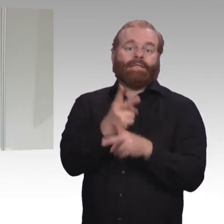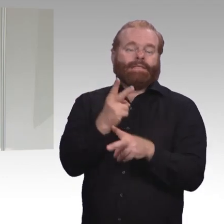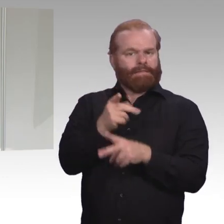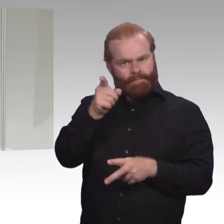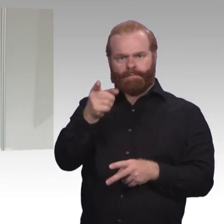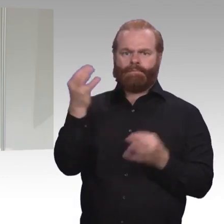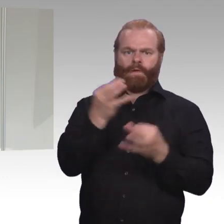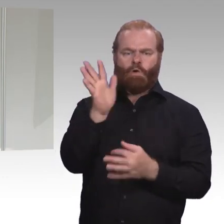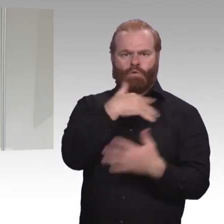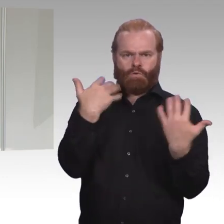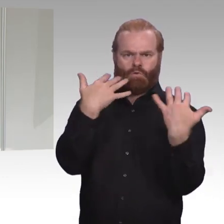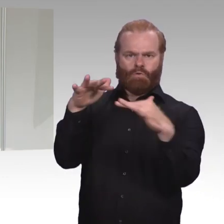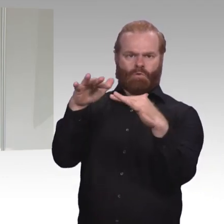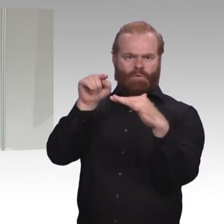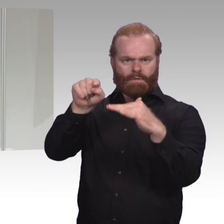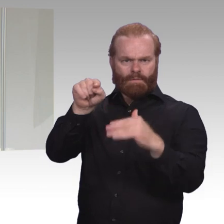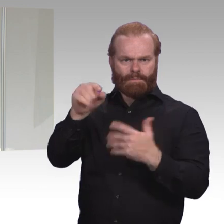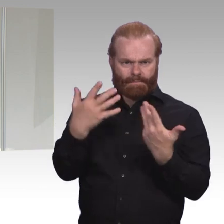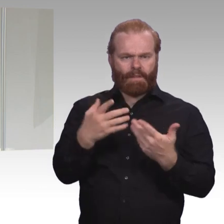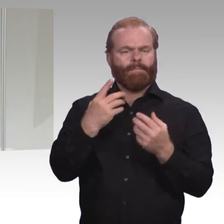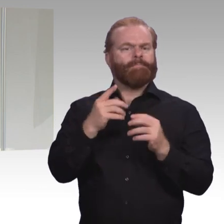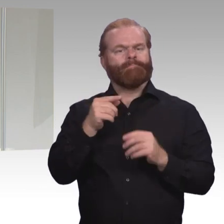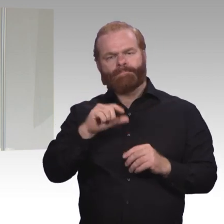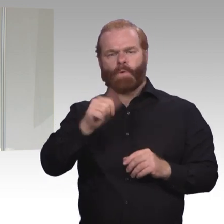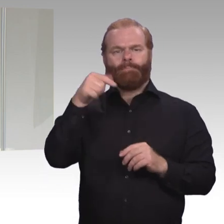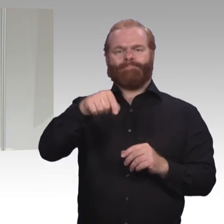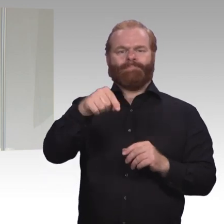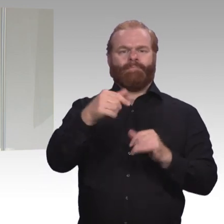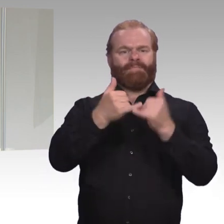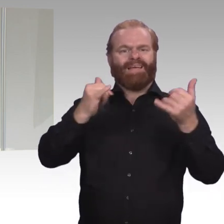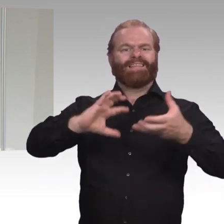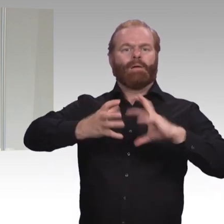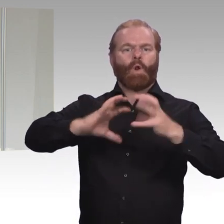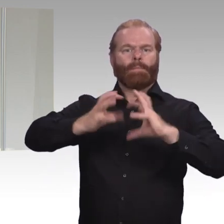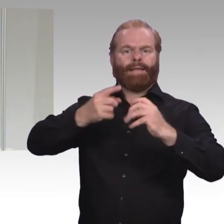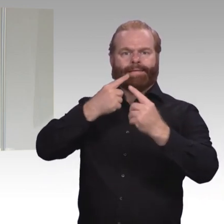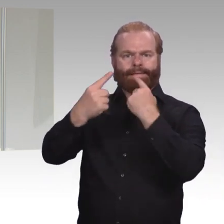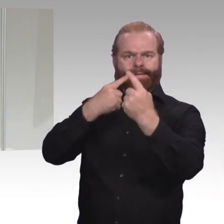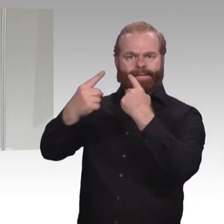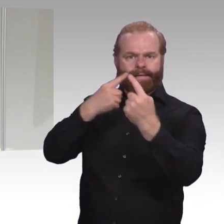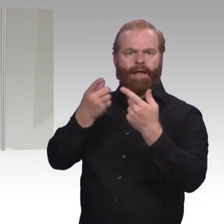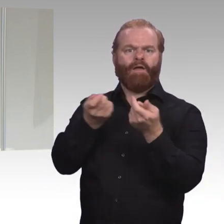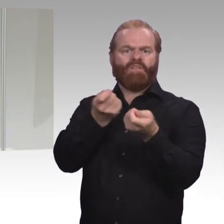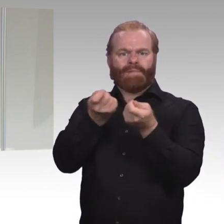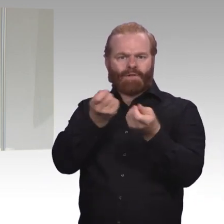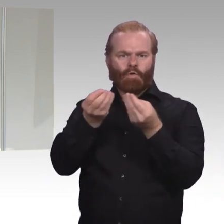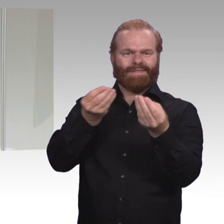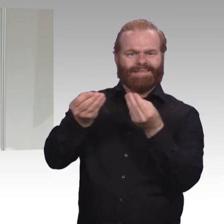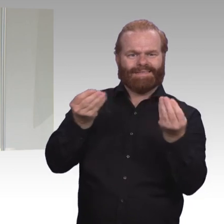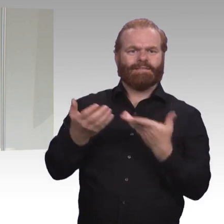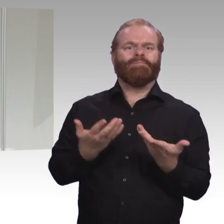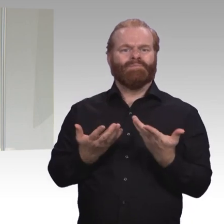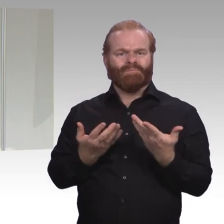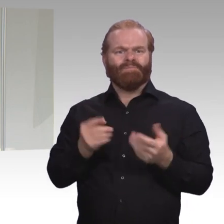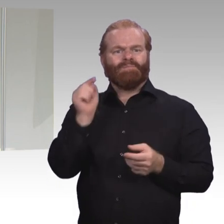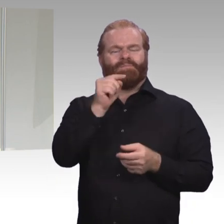wissen wollen. Und was ich interessant finde bei dieser Debatte, die von London auskommt, offensichtlich ist eine Regierung, die